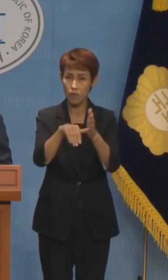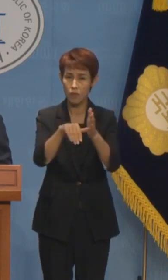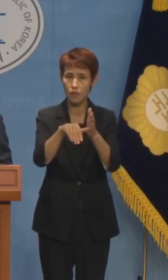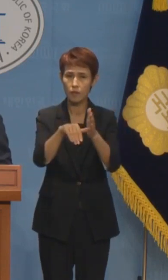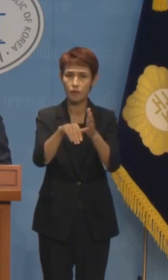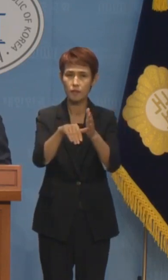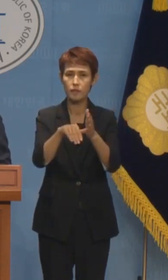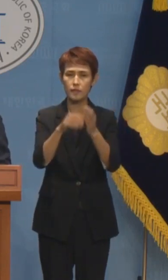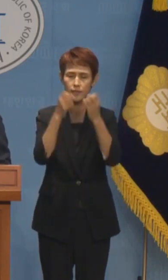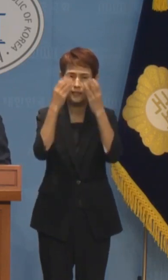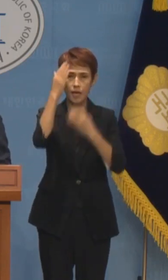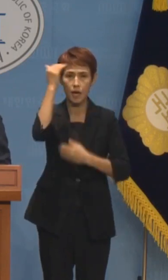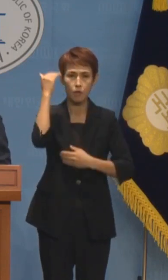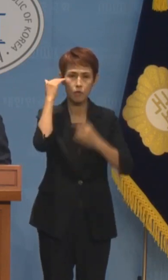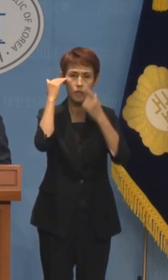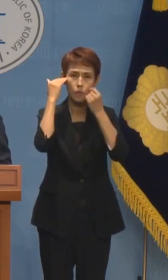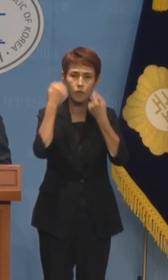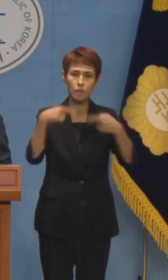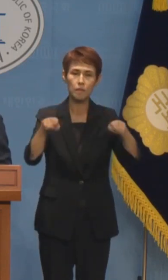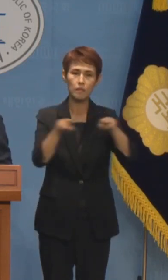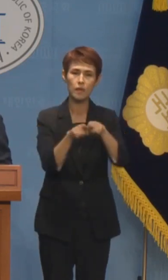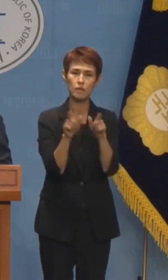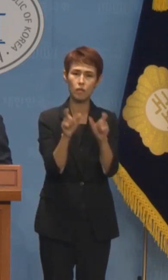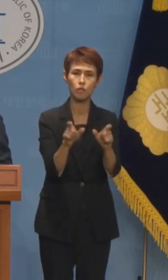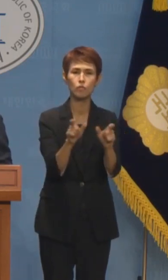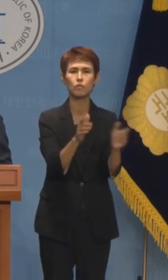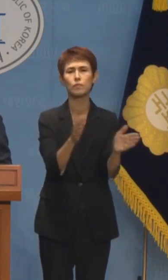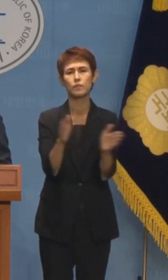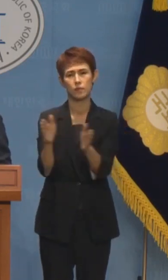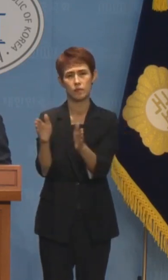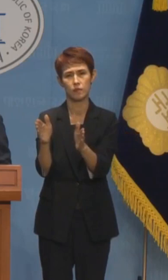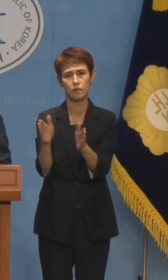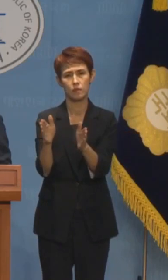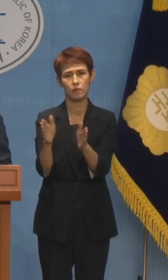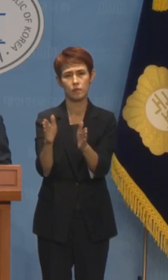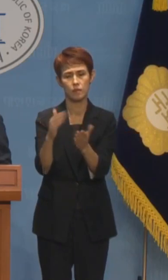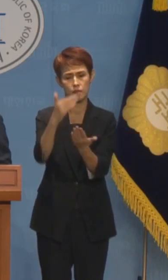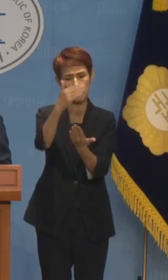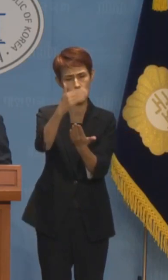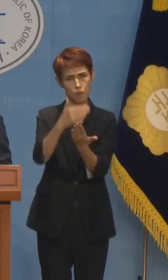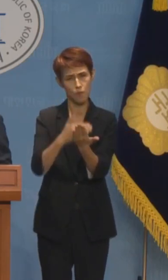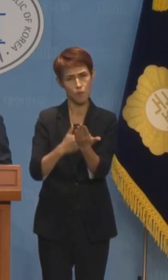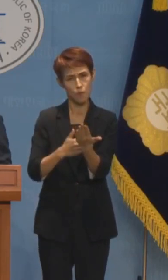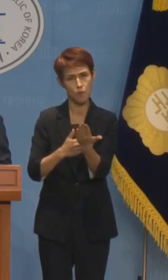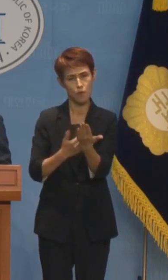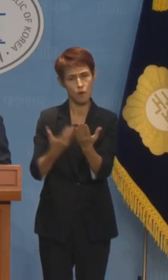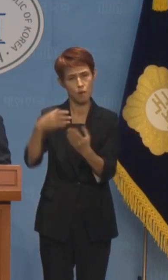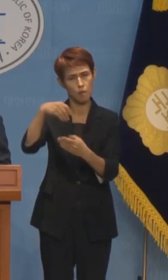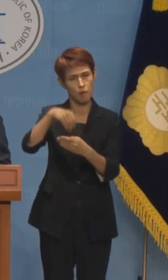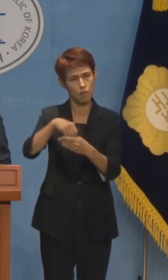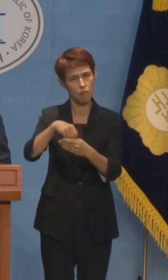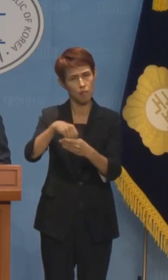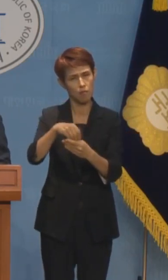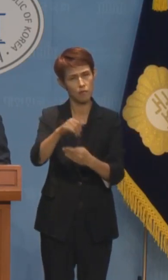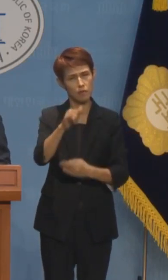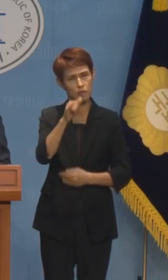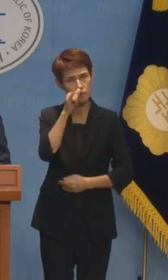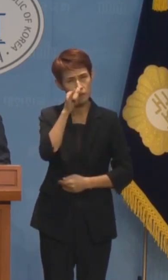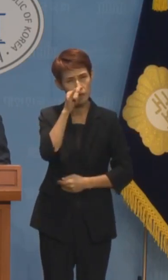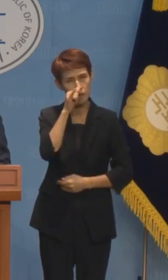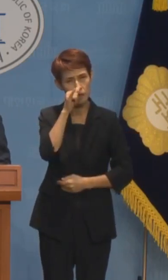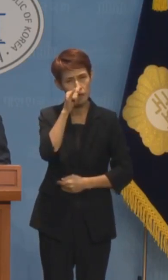신한일 공동선언을 준비하면서 그에 준하는 내용이 포함될 것이라는